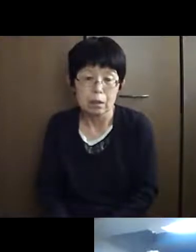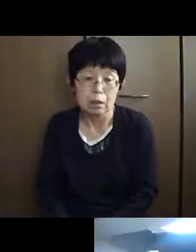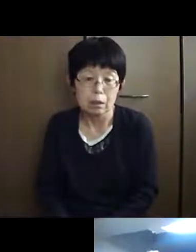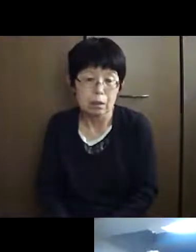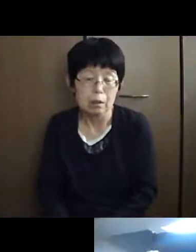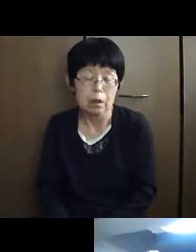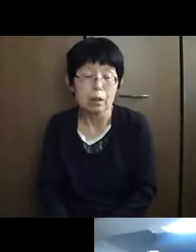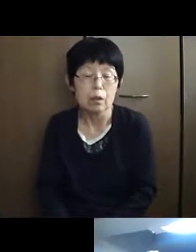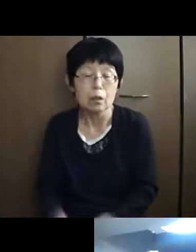小学校の頃は